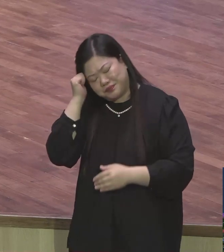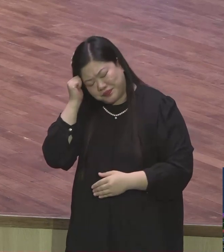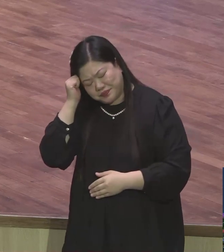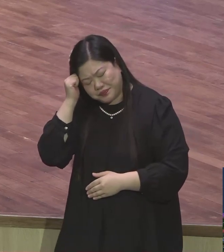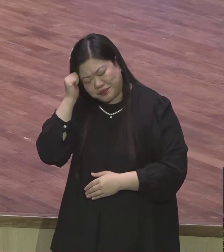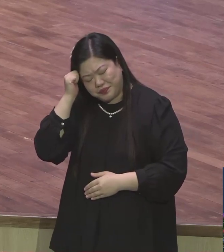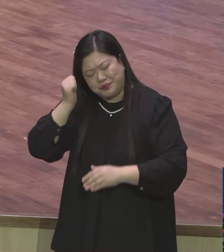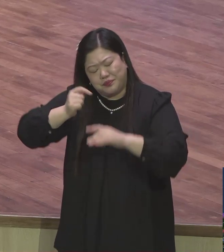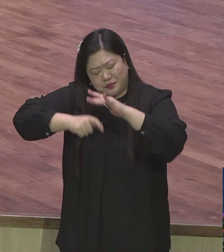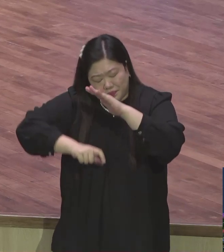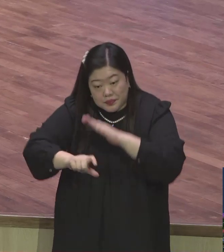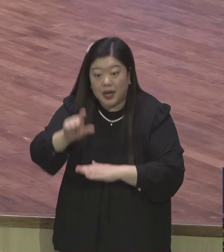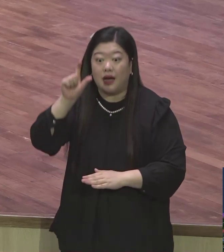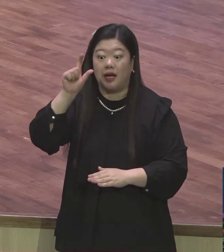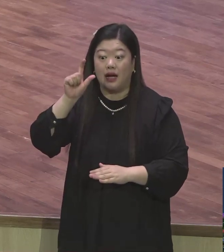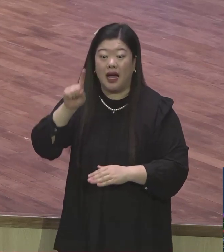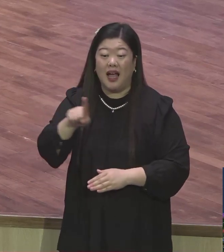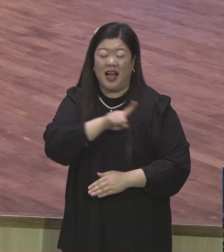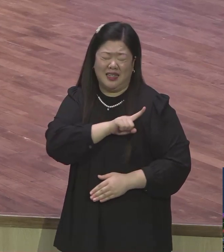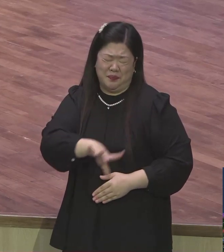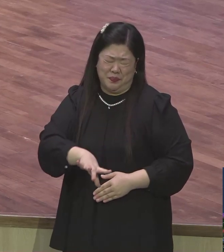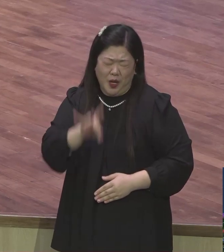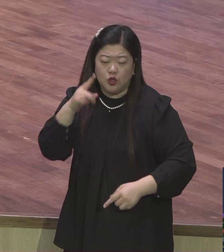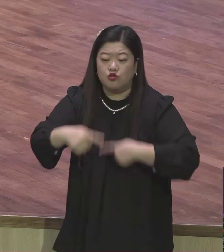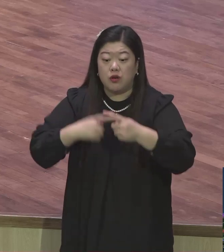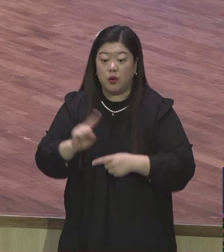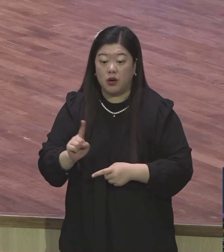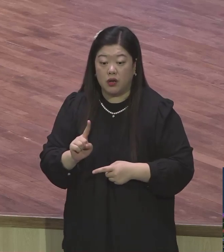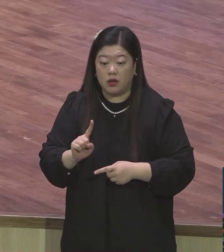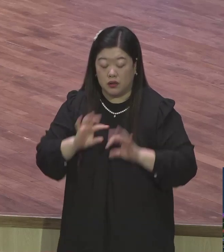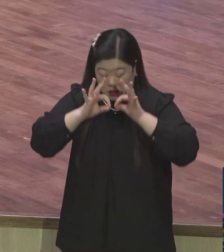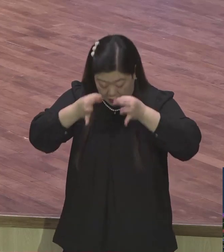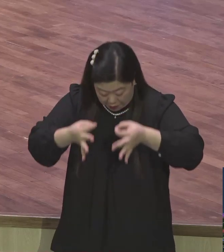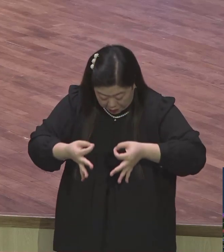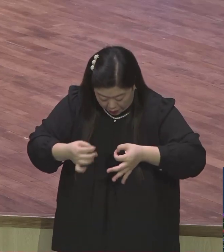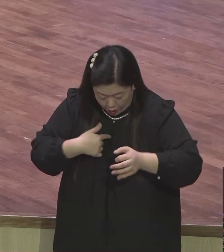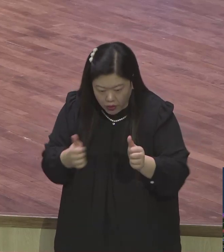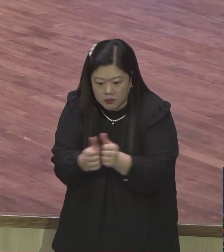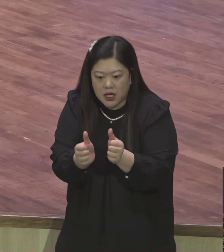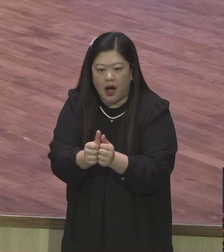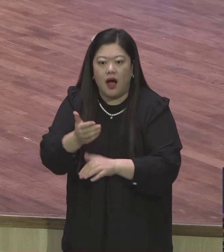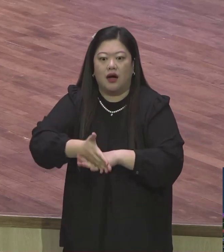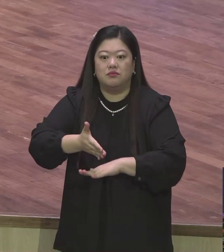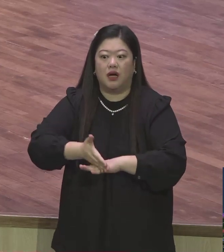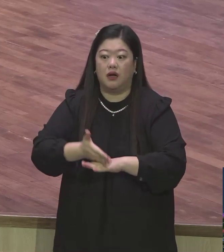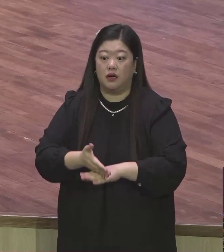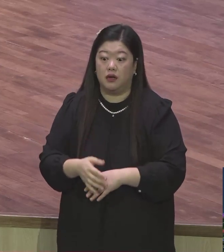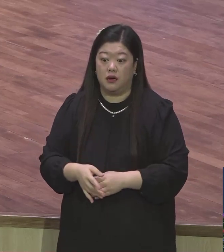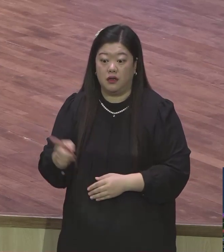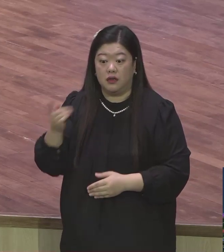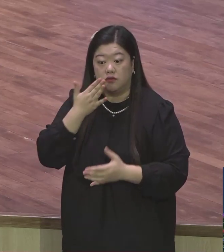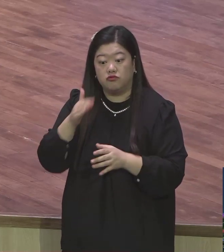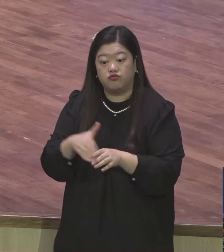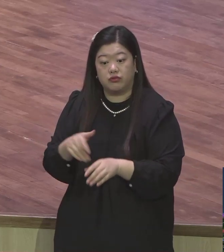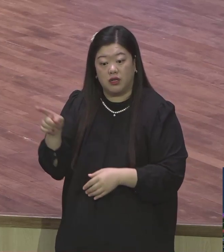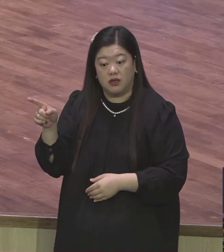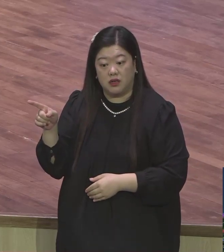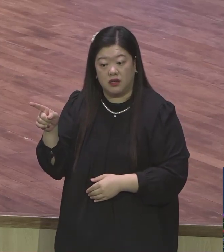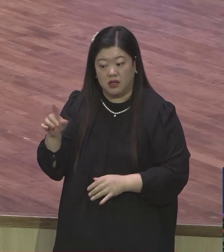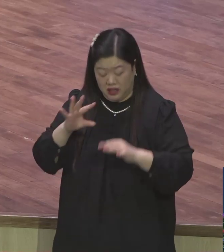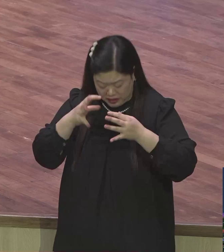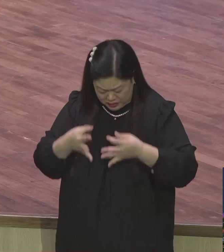여자로 태어나지 않게 하신 거 감사합니다. 이게 당시 유대 남자들의 첫 번째 아침 일어날 때 기도에서 기도,